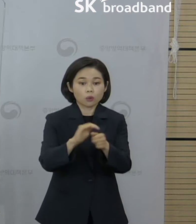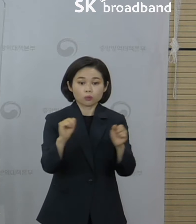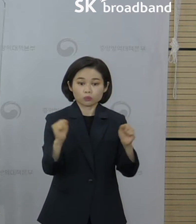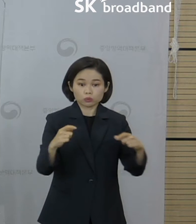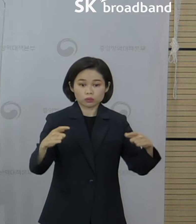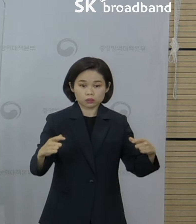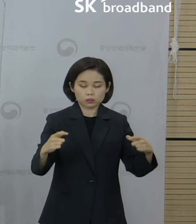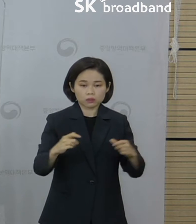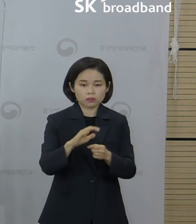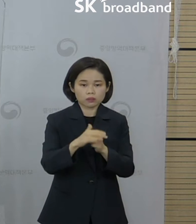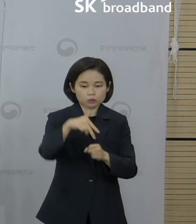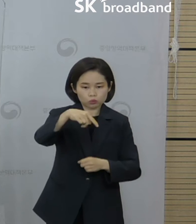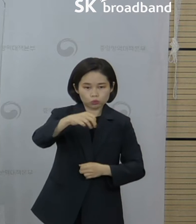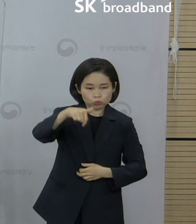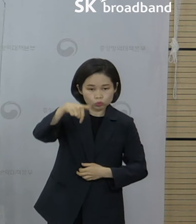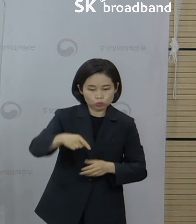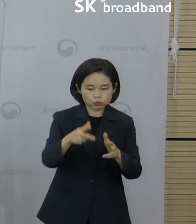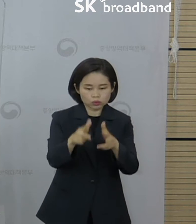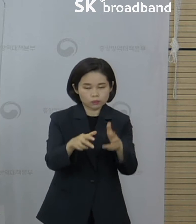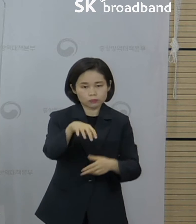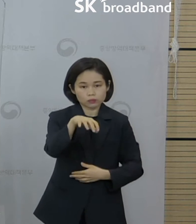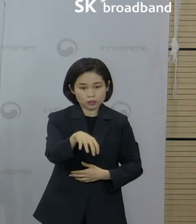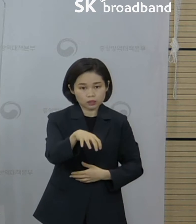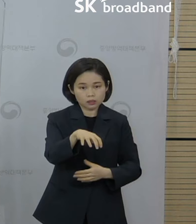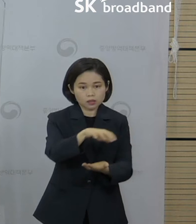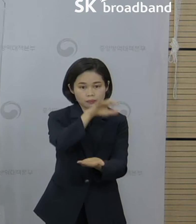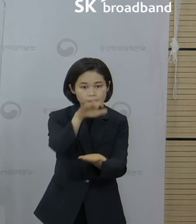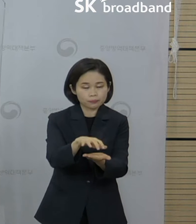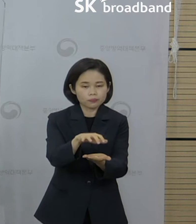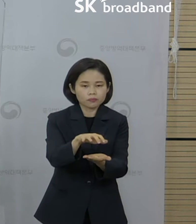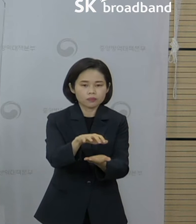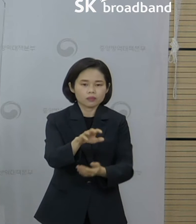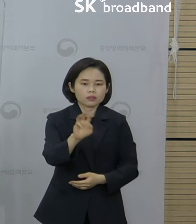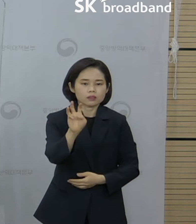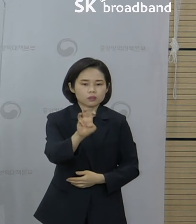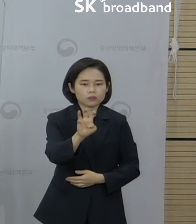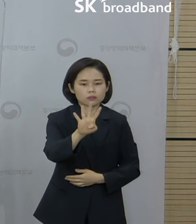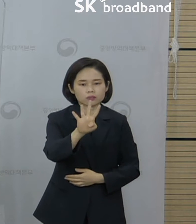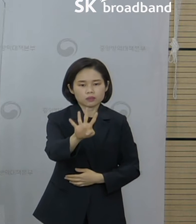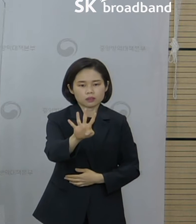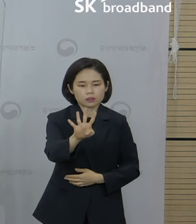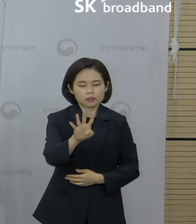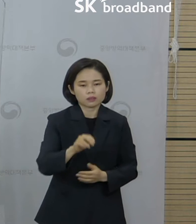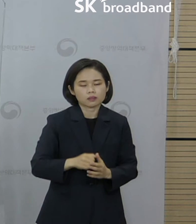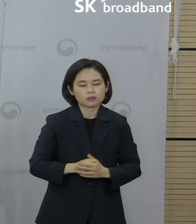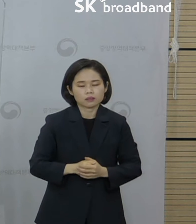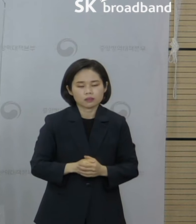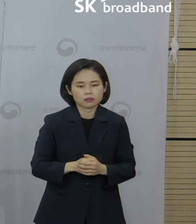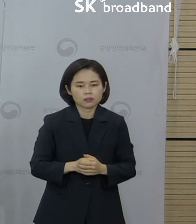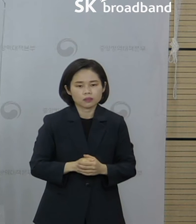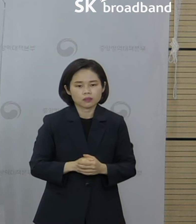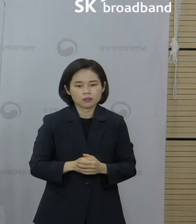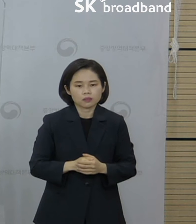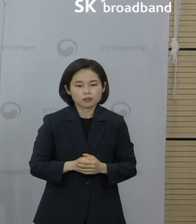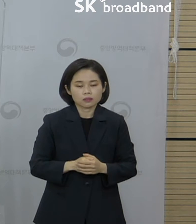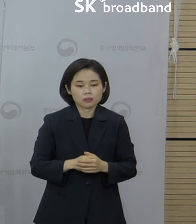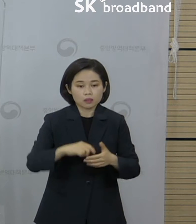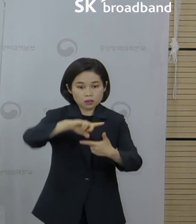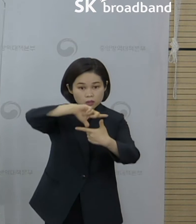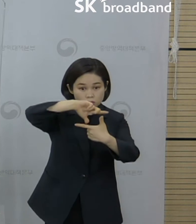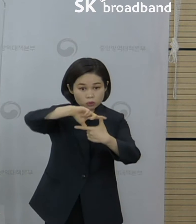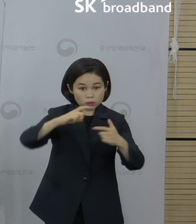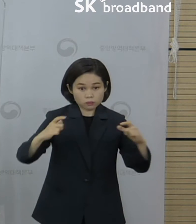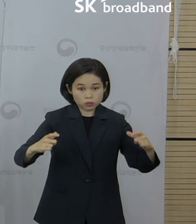경북권에서는 대구 중구 사업장과 관련해서 누적해서 총 34명이 발견되었고,